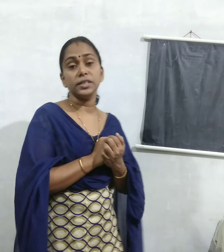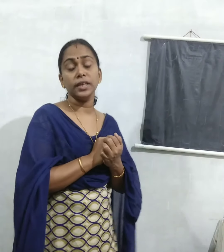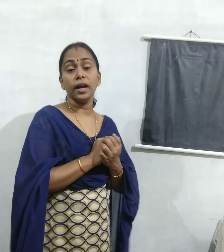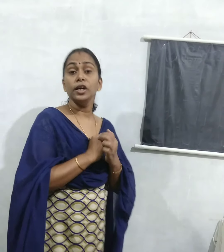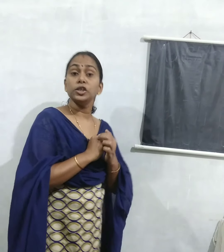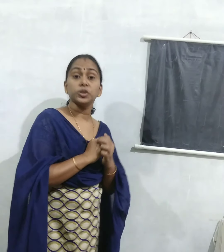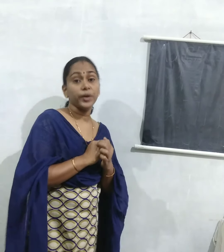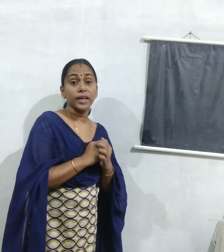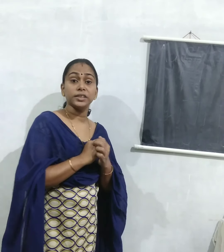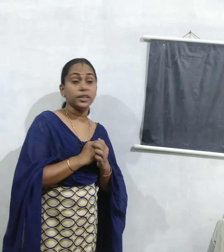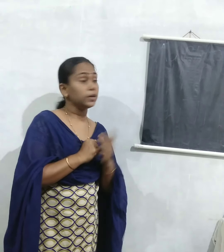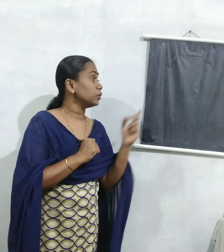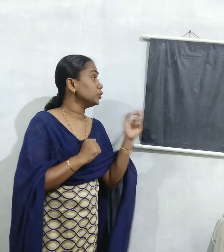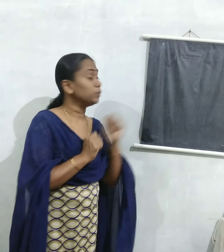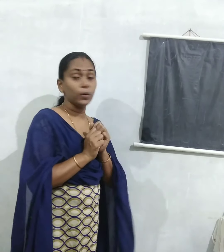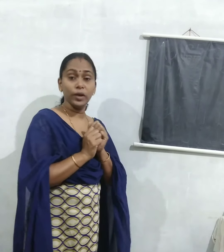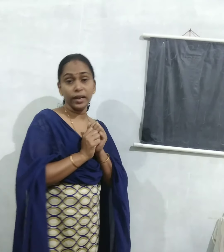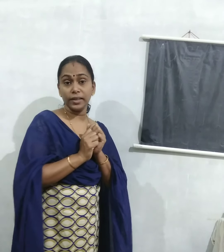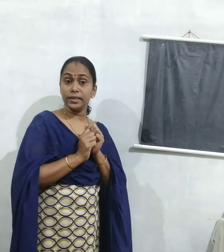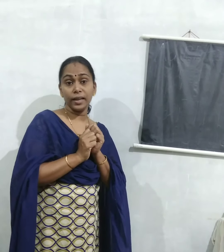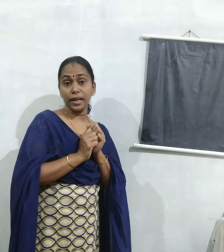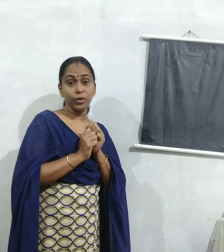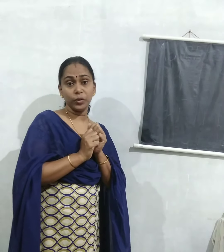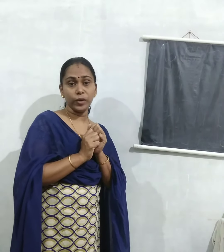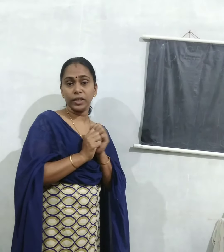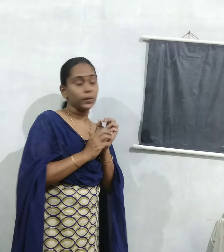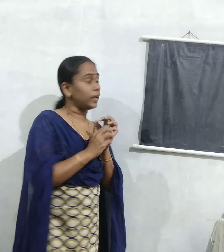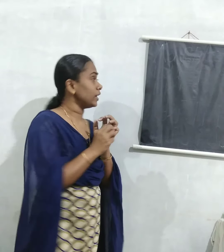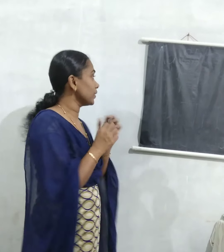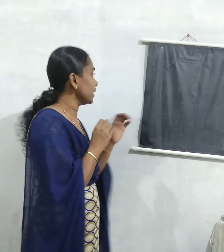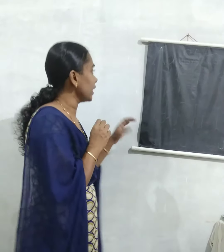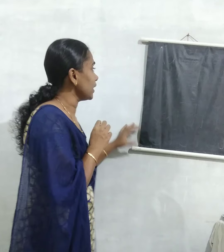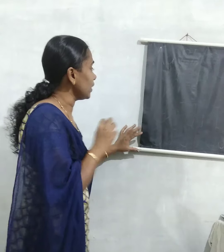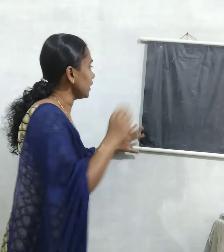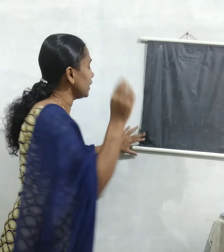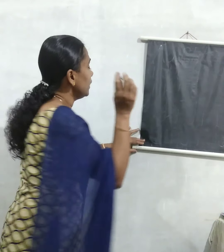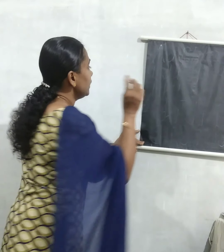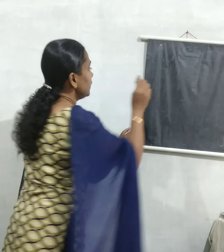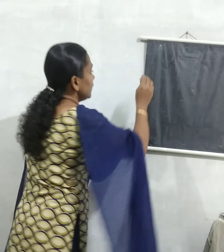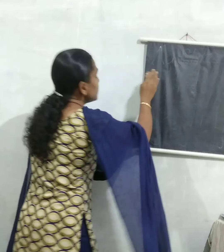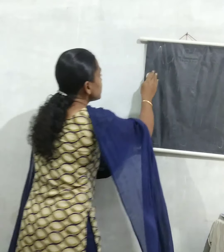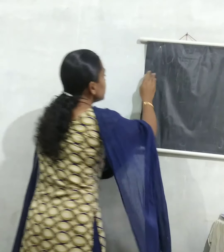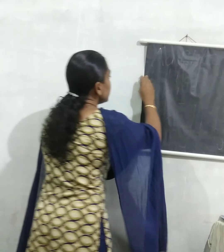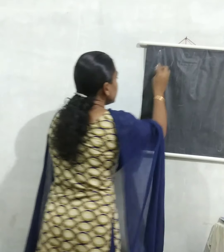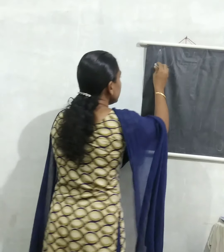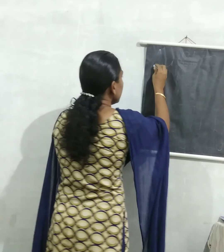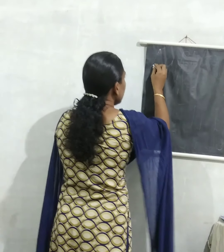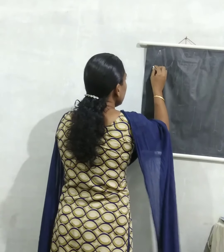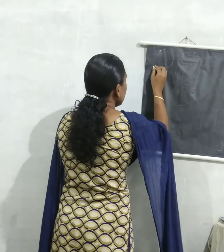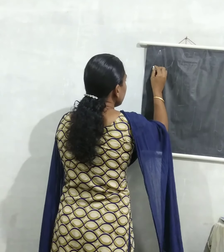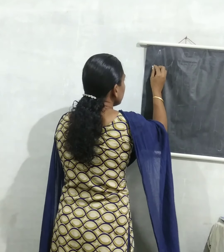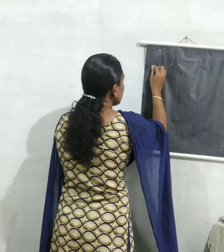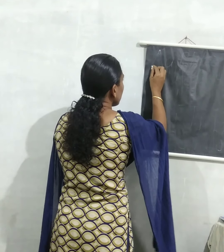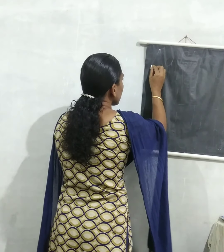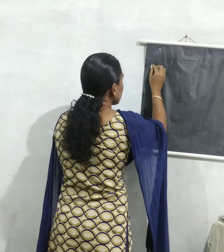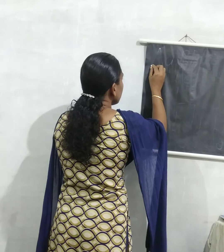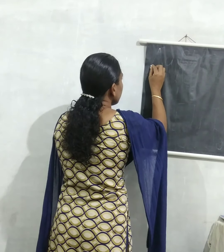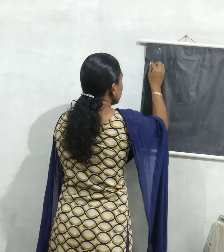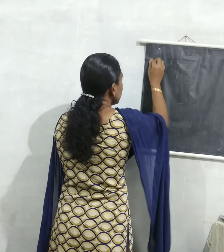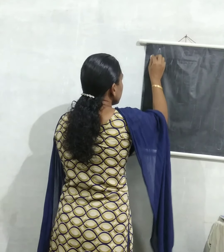ചെയ്യാം? സ്വരാക്ഷരങ്ങളൊന്ന് ബോർഡിൽ എഴുതി എല്ലാവരും ഒന്ന് വായിക്കൂലെ. ഒക്കെയാണല്ലോ അല്ലെ. യെസ്, ഏതൊക്കെയാണ്? എല്ലാവരും ഒന്ന് ഒക്കെ വായിക്കണം